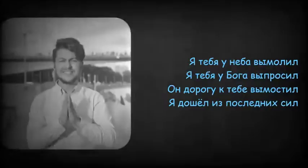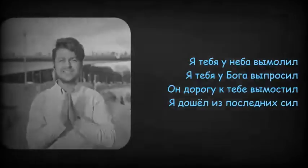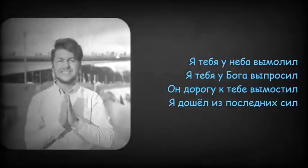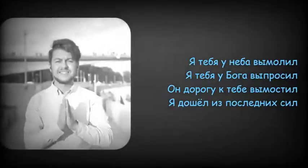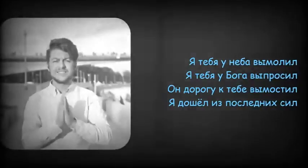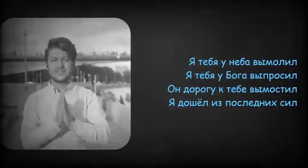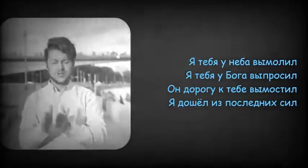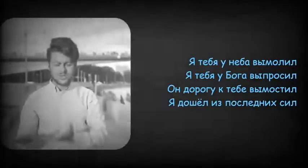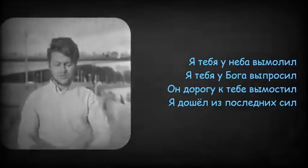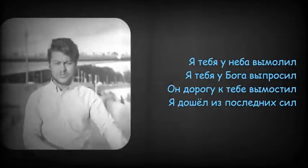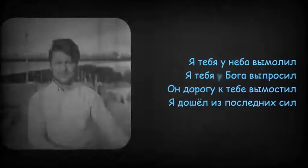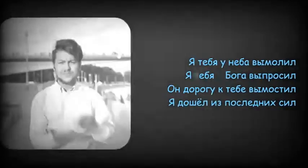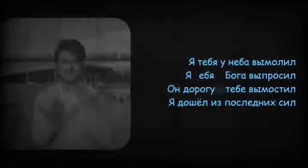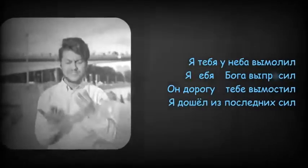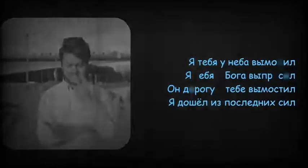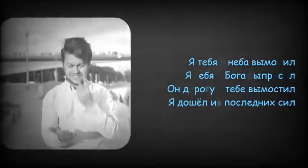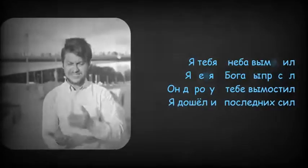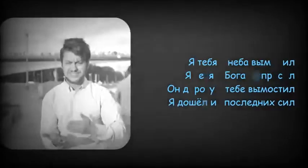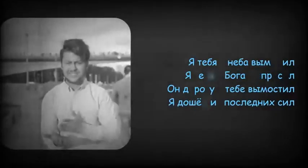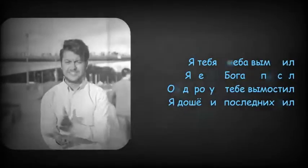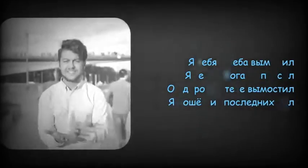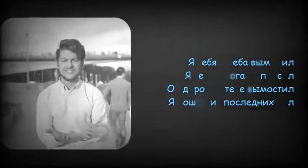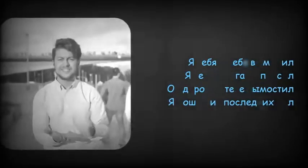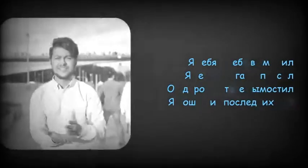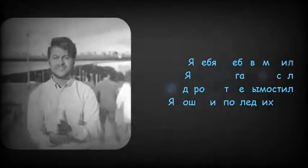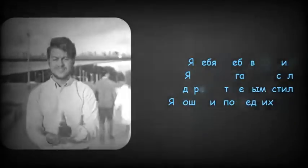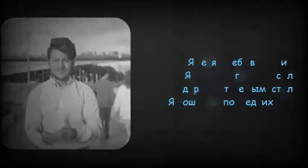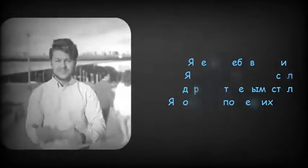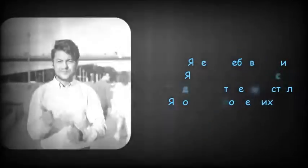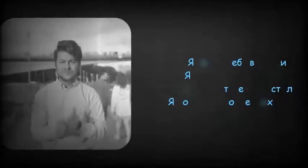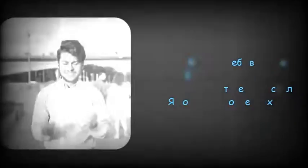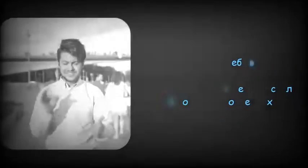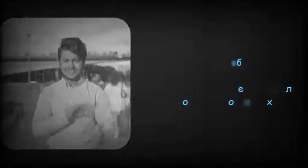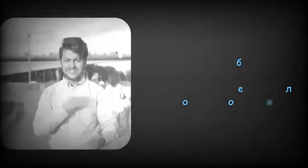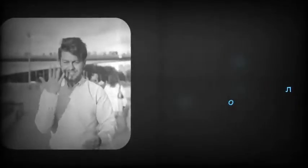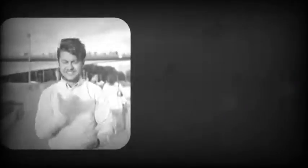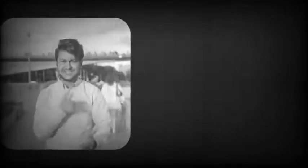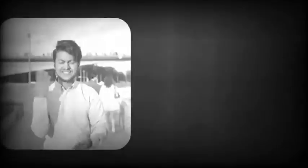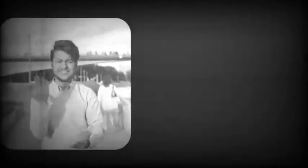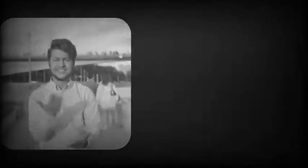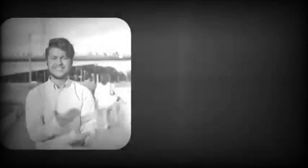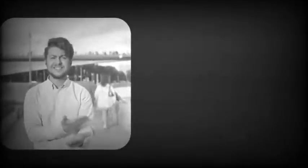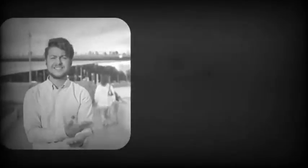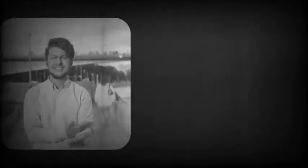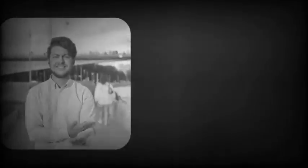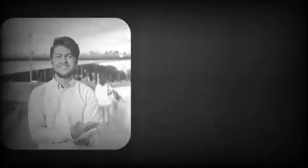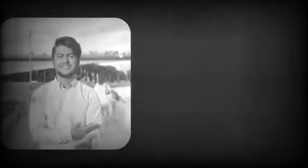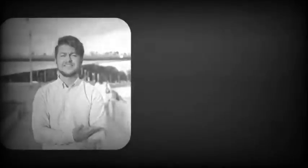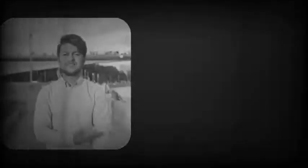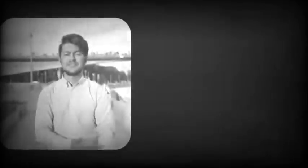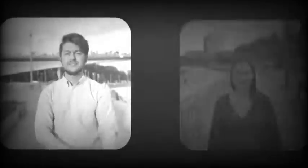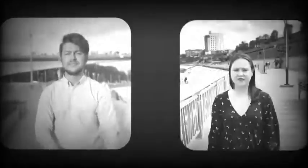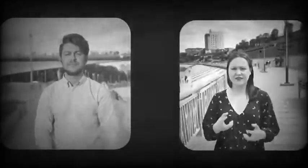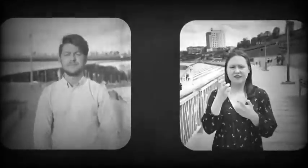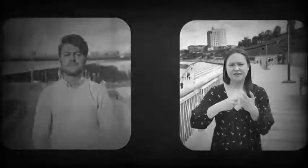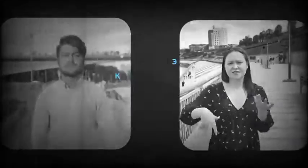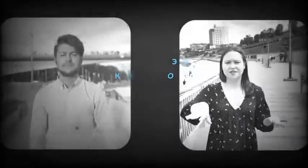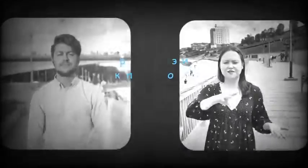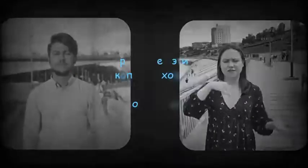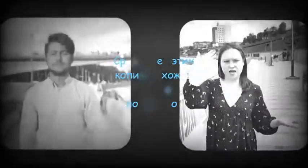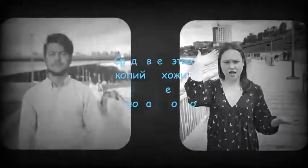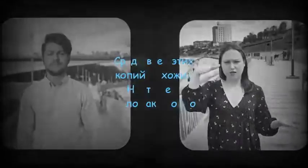спросил, он дорогу к тебе вымостил. Я дошел из последних сил. Среди всех